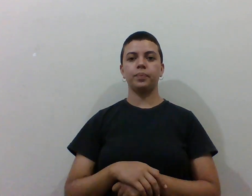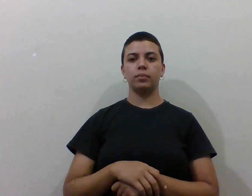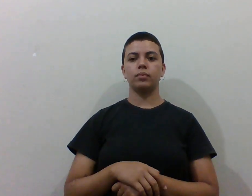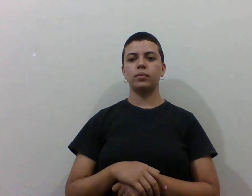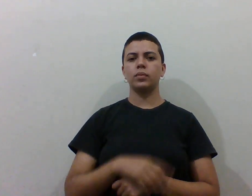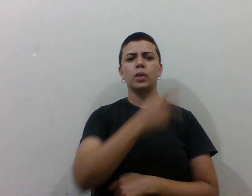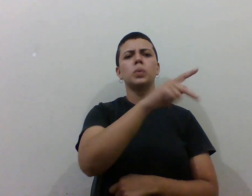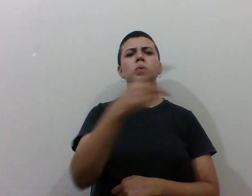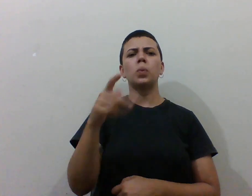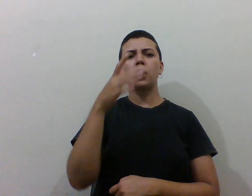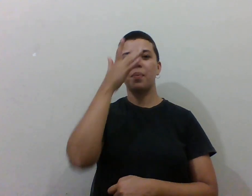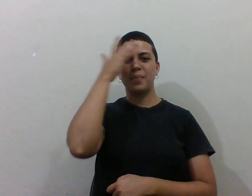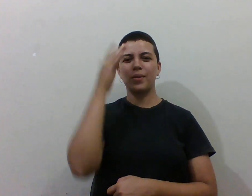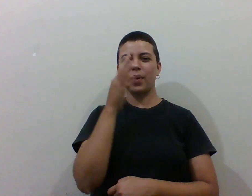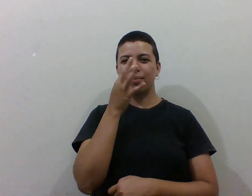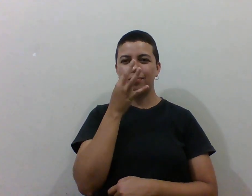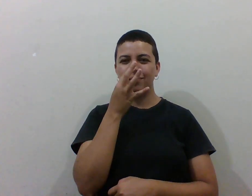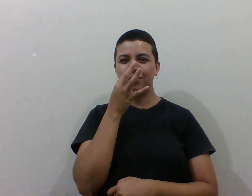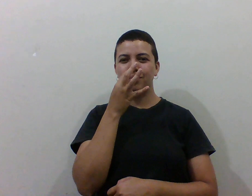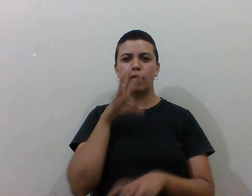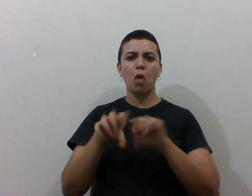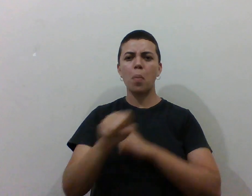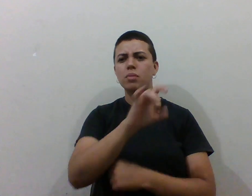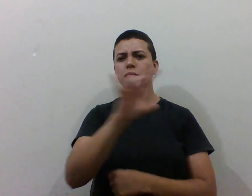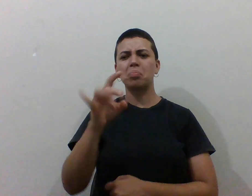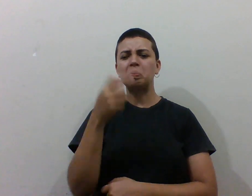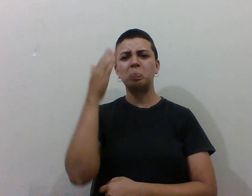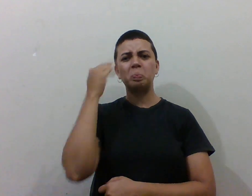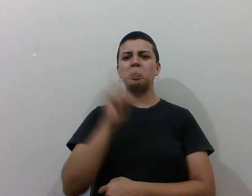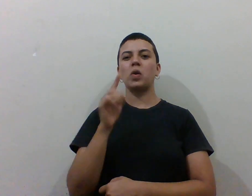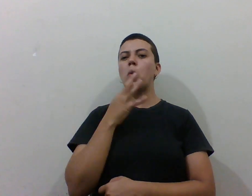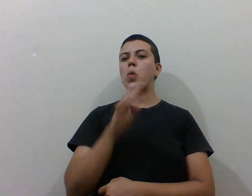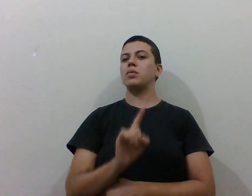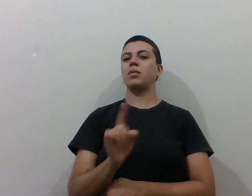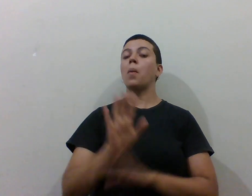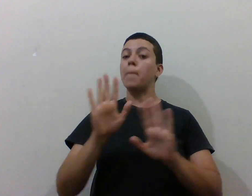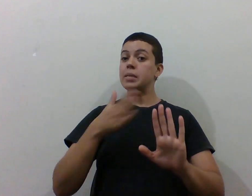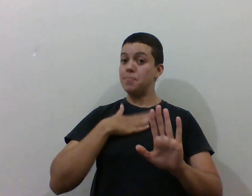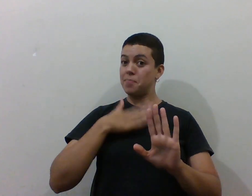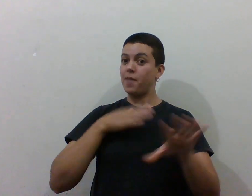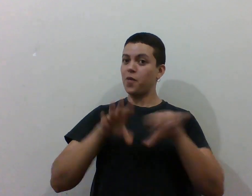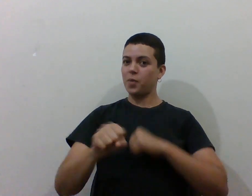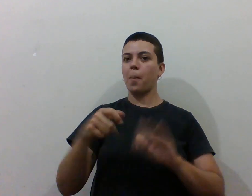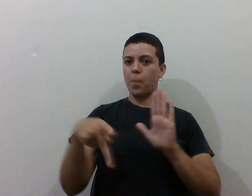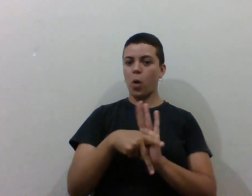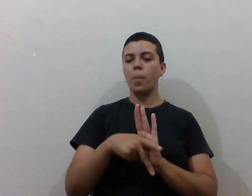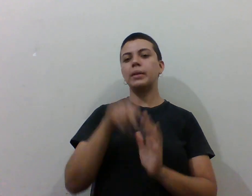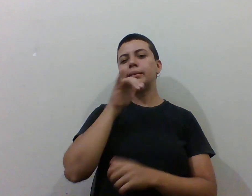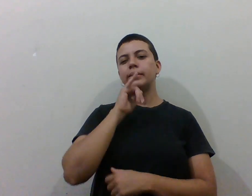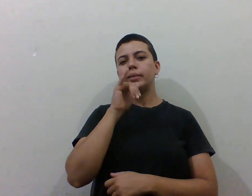a formação da professora Fernanda a formação da professora Gilmara mas na minha formação eu Mariana